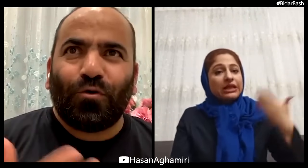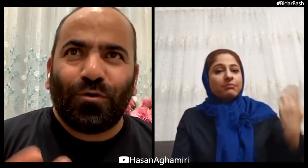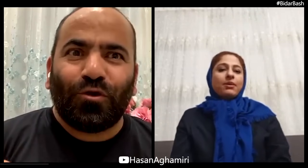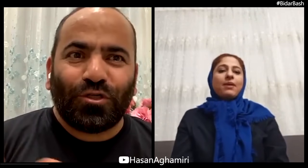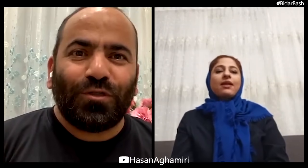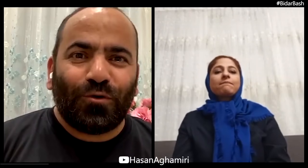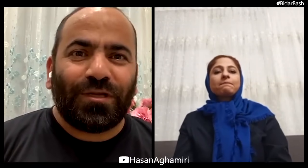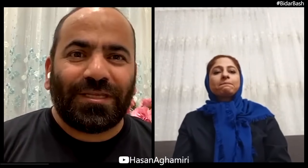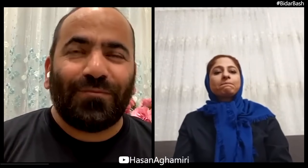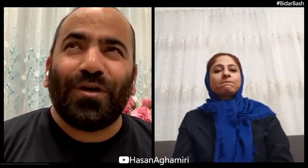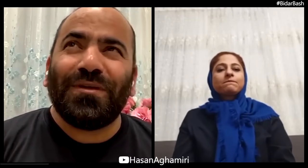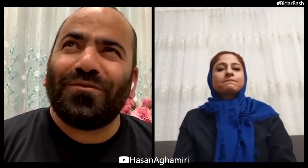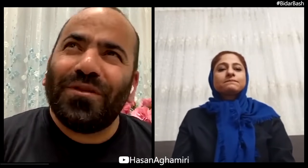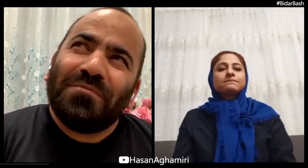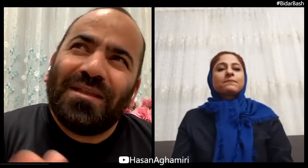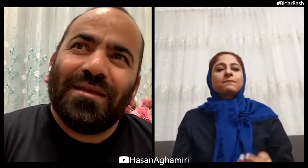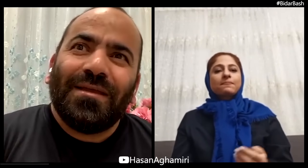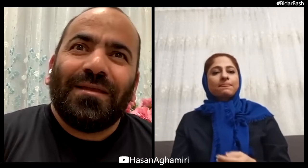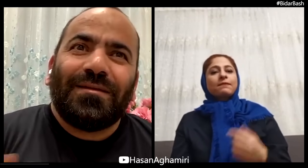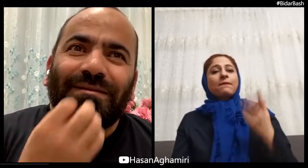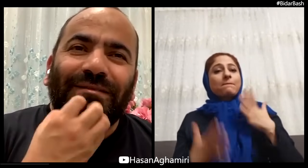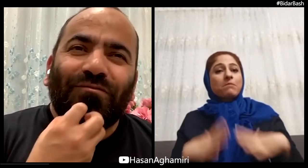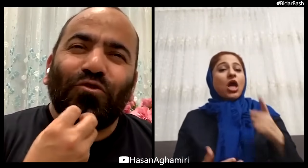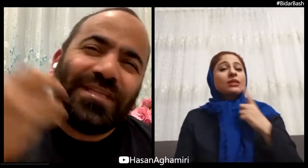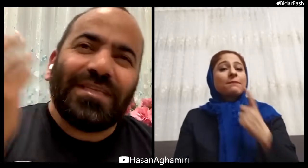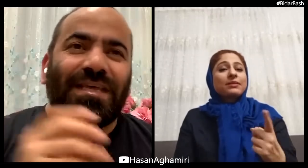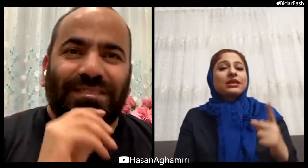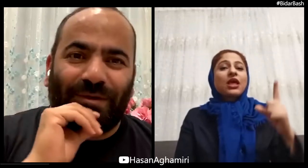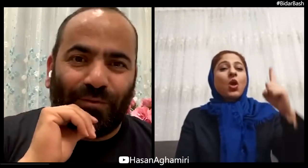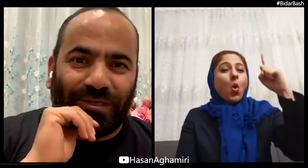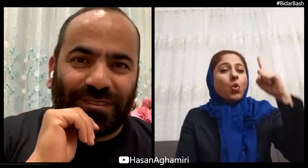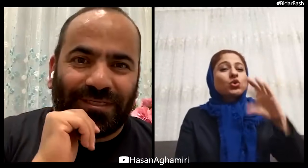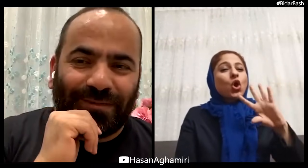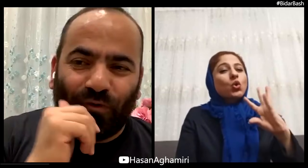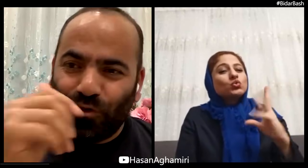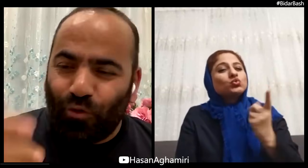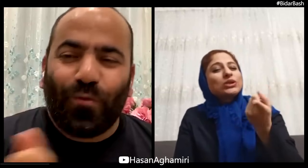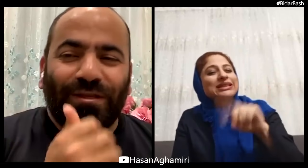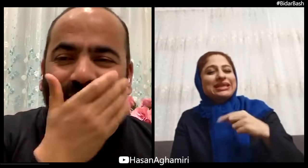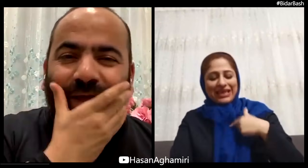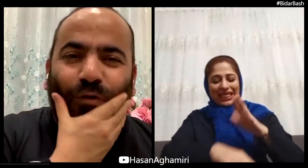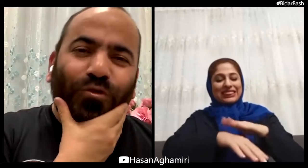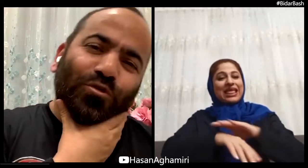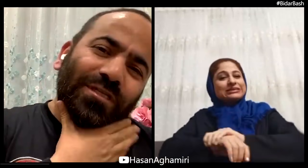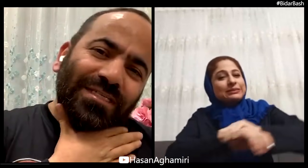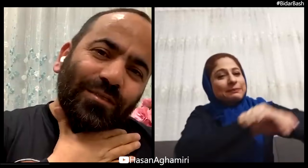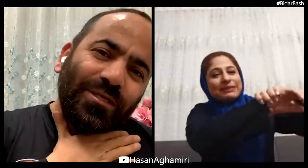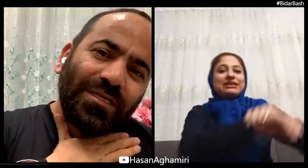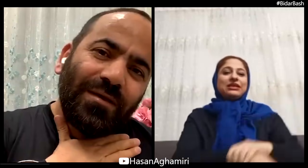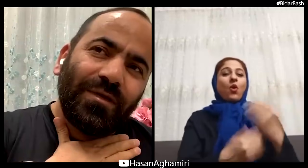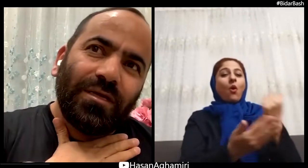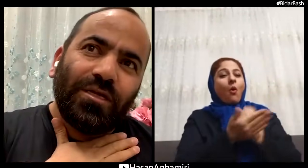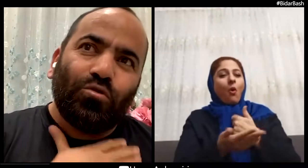داره با خدا مناجات میکنه دیگه، میخواد بگه خدای من جور دیگه دست منو بگیر، با این عقوبت ها نه. خب چه جوری